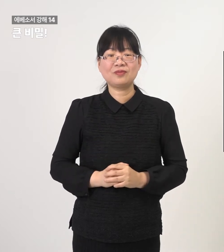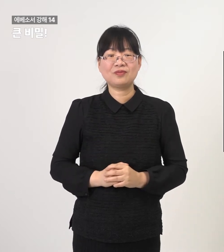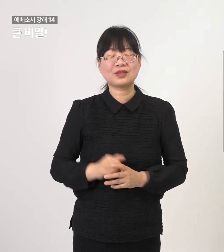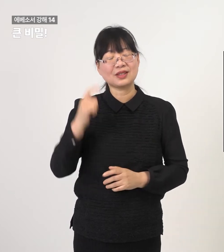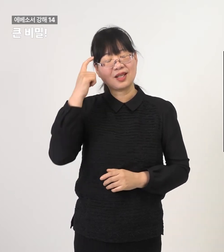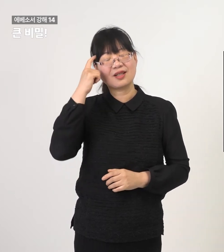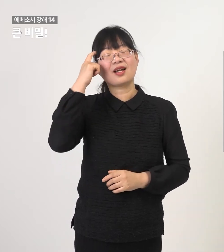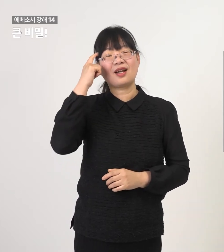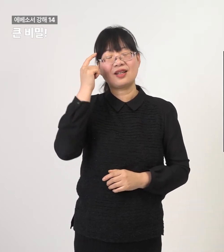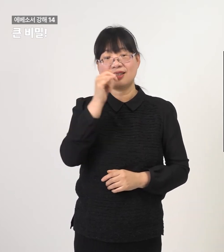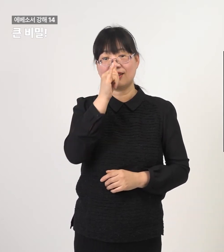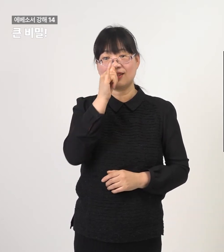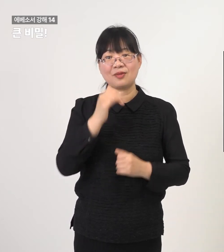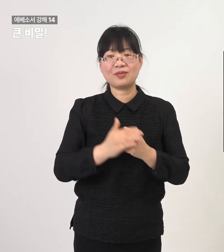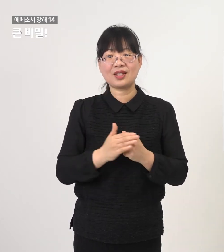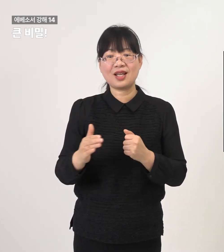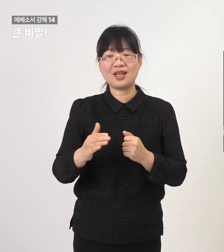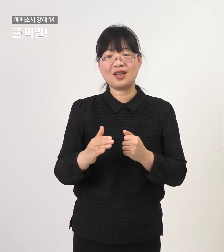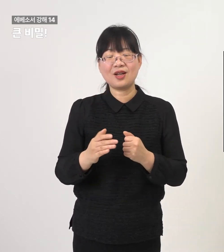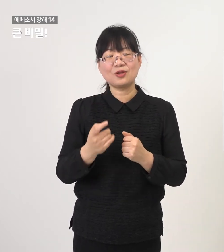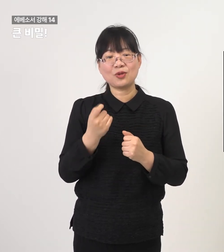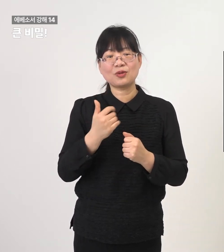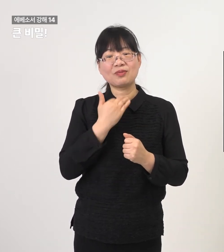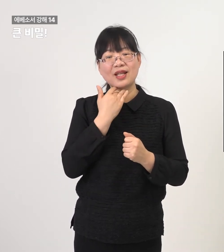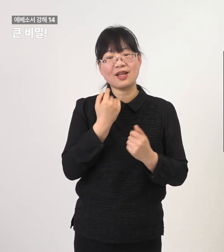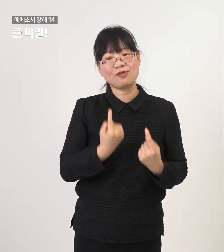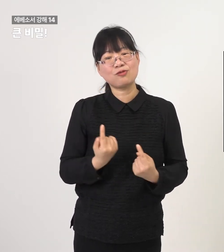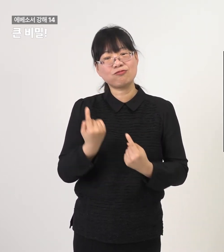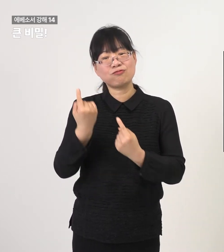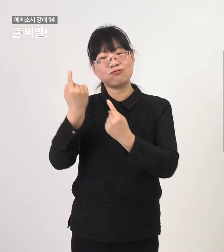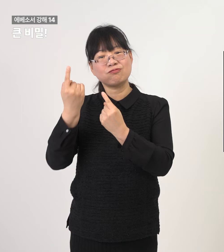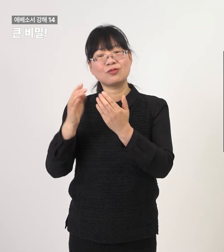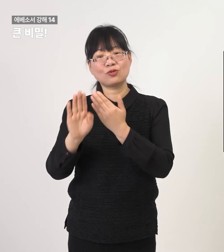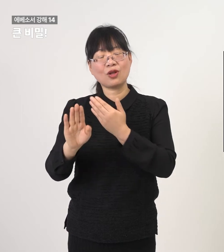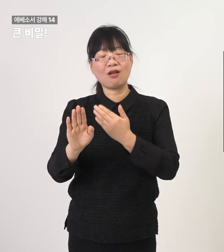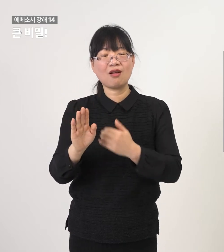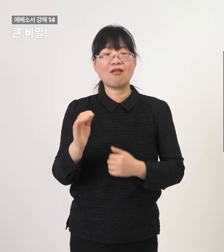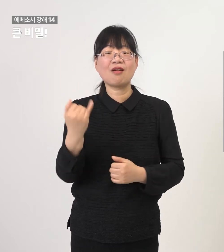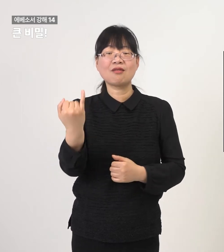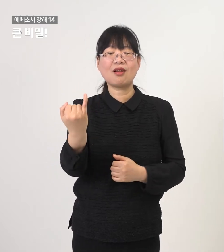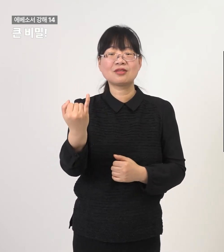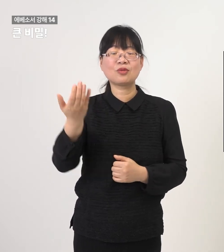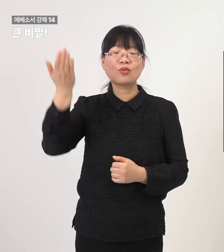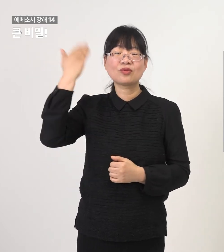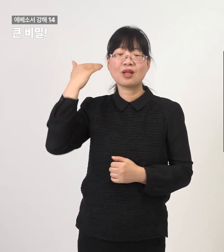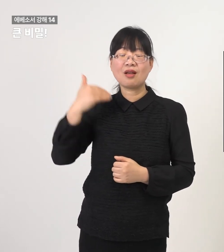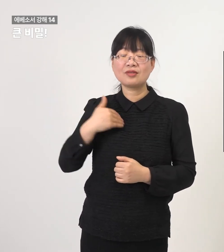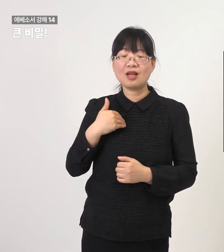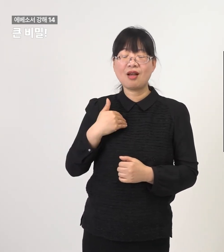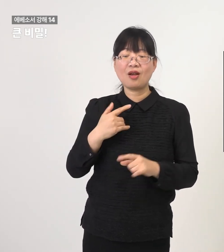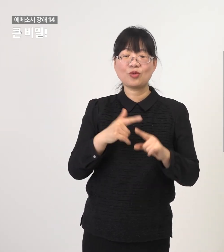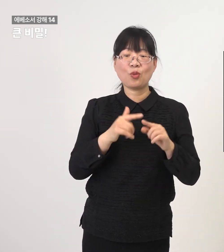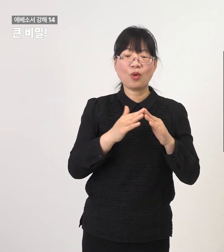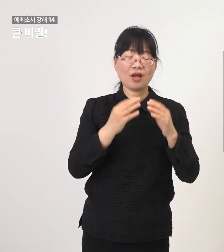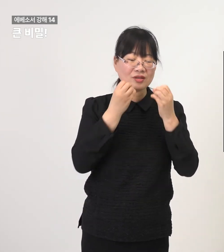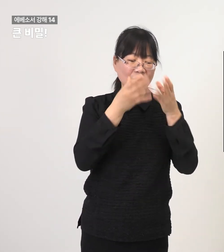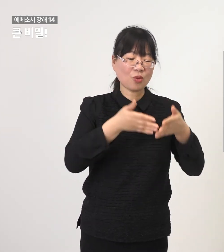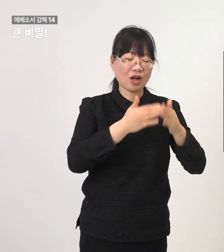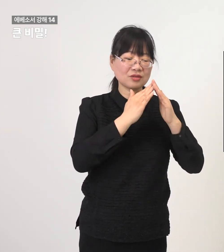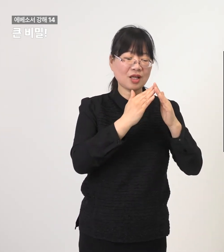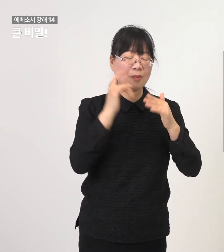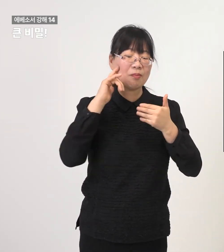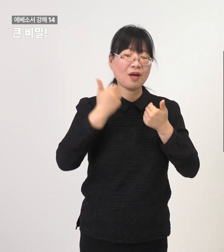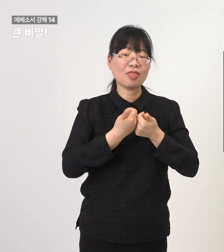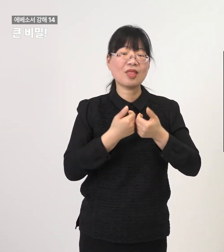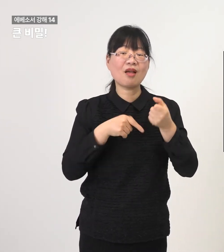생각이 나서 세월이 조금 지난 다음에, 당신 그때 왜 내 개척하자는데 이렇게